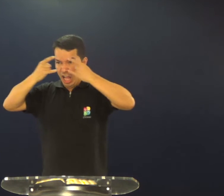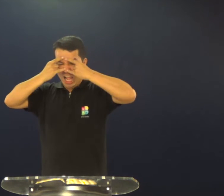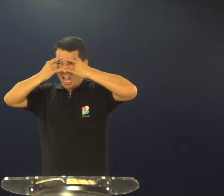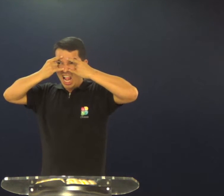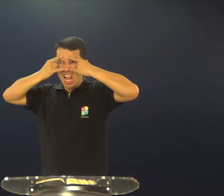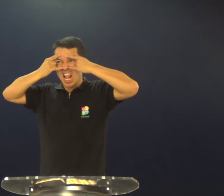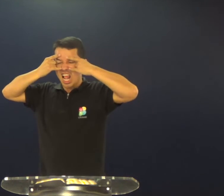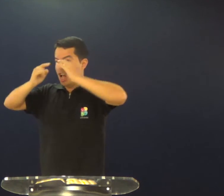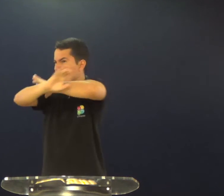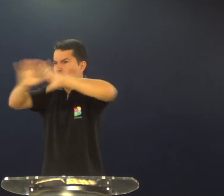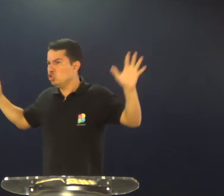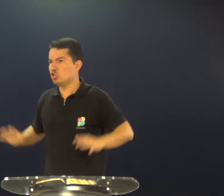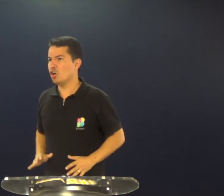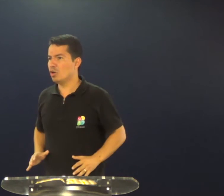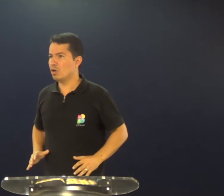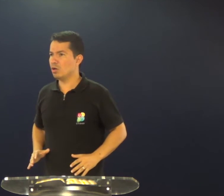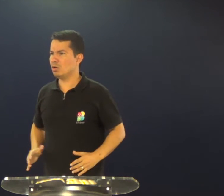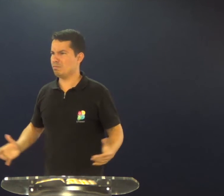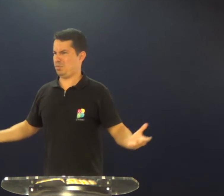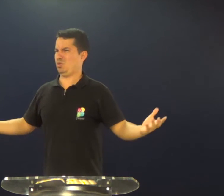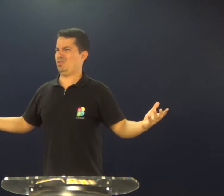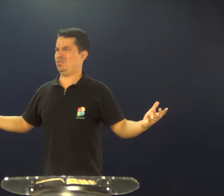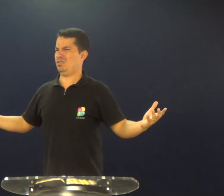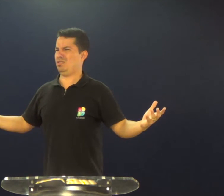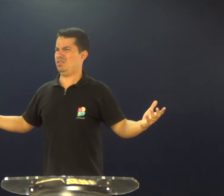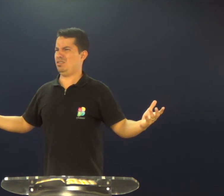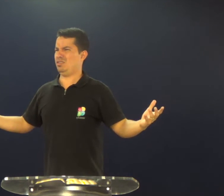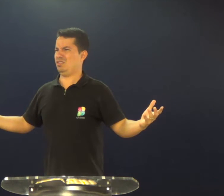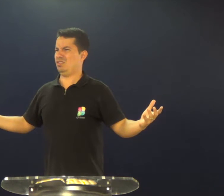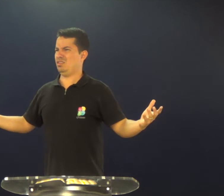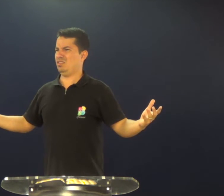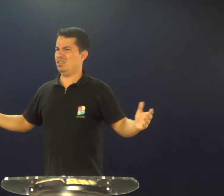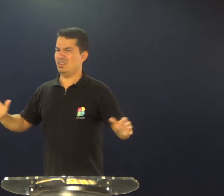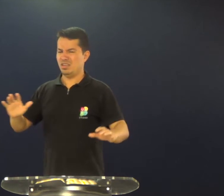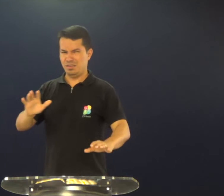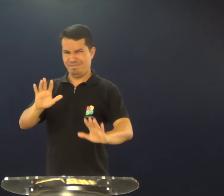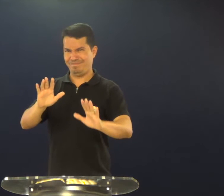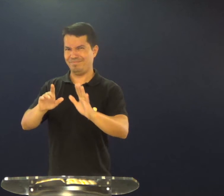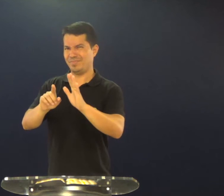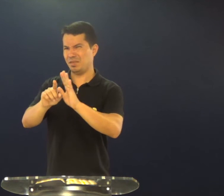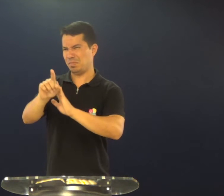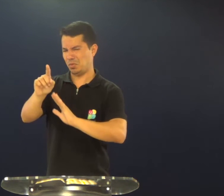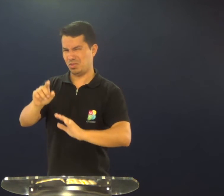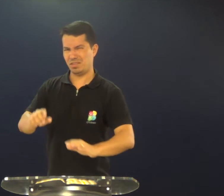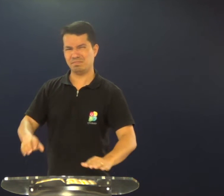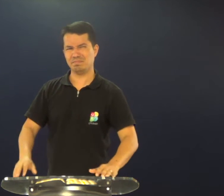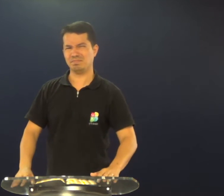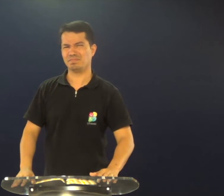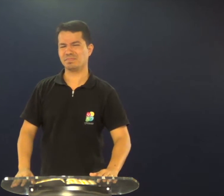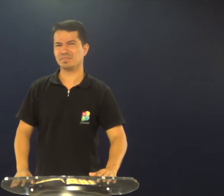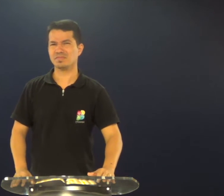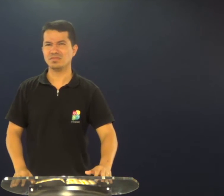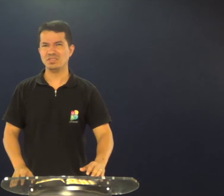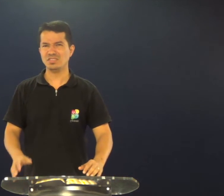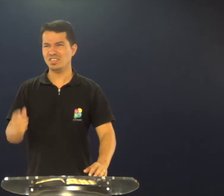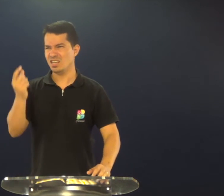tão desesperadas em ganhar dinheiro, que elas só pensam nisso. Agora eu quero te perguntar,